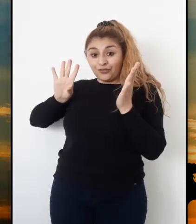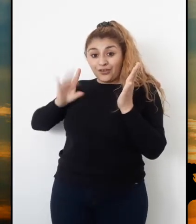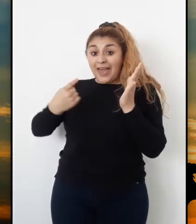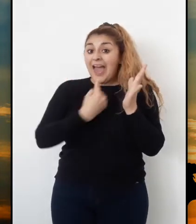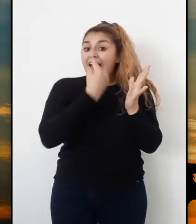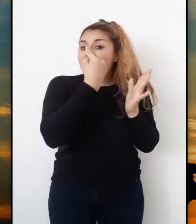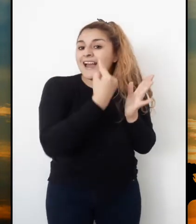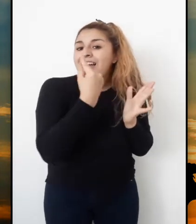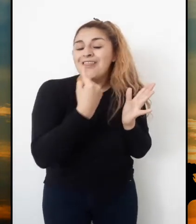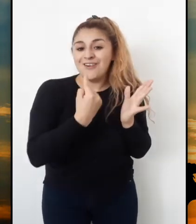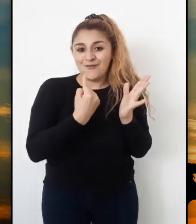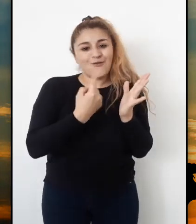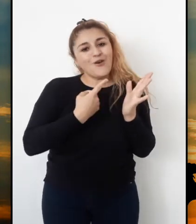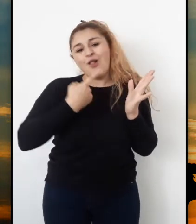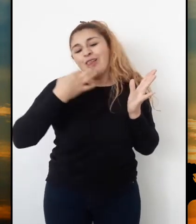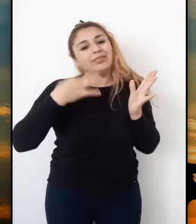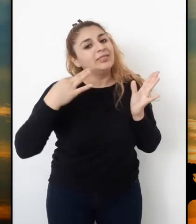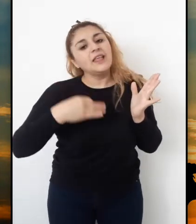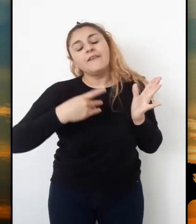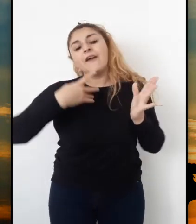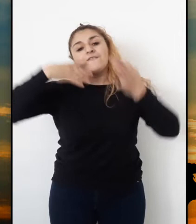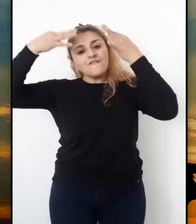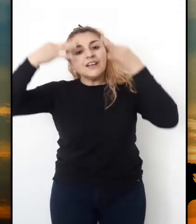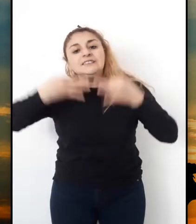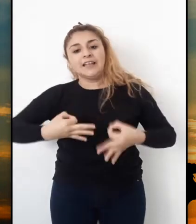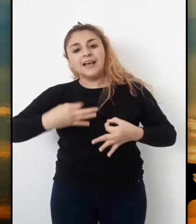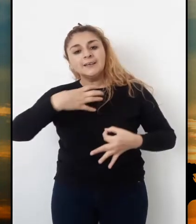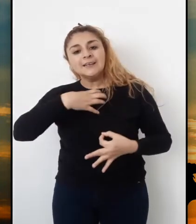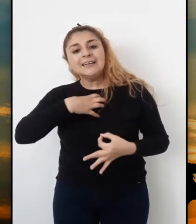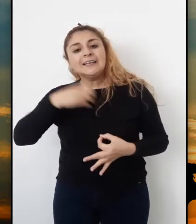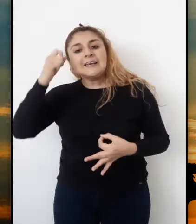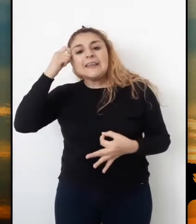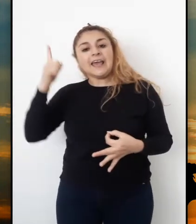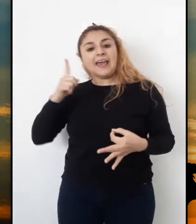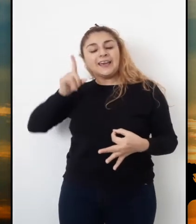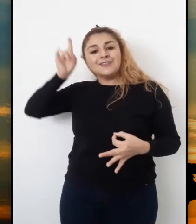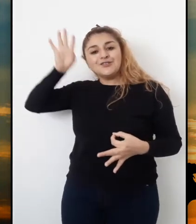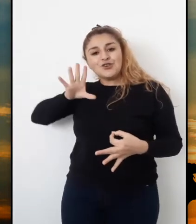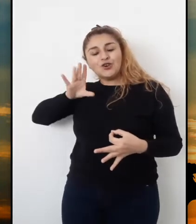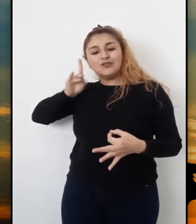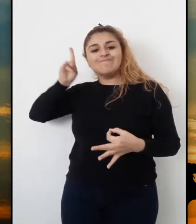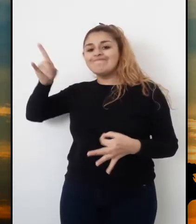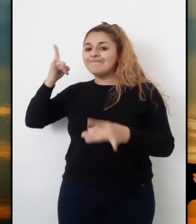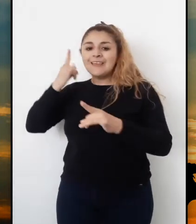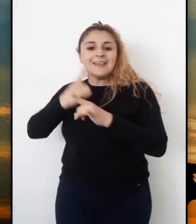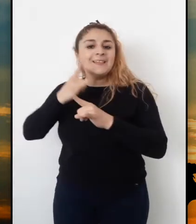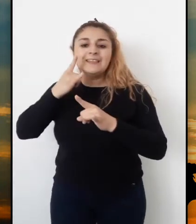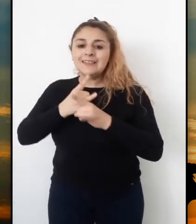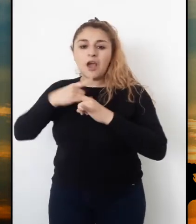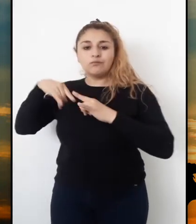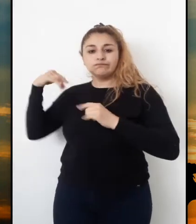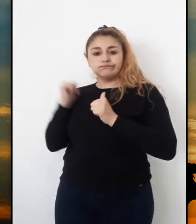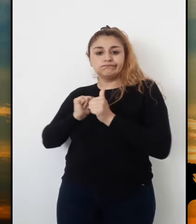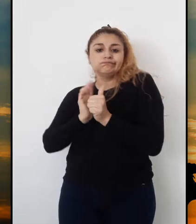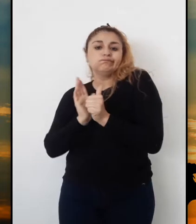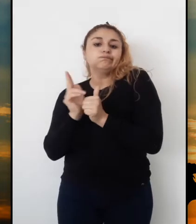en la vida de ellos. Qui soit un fait de hasard. Que sea algo al azar. Si nous rendons